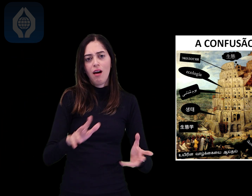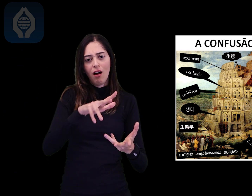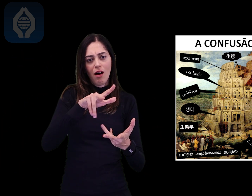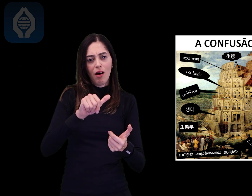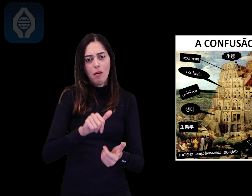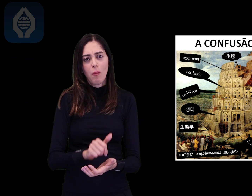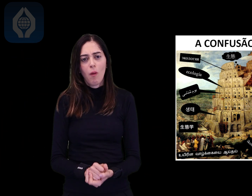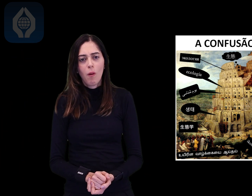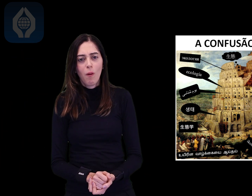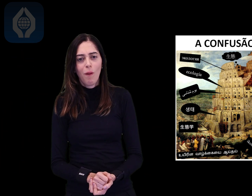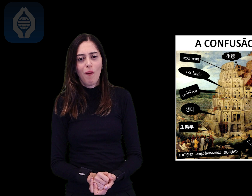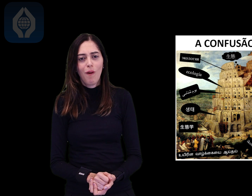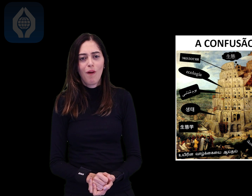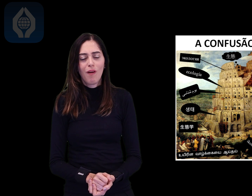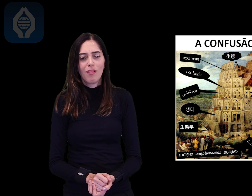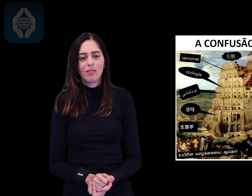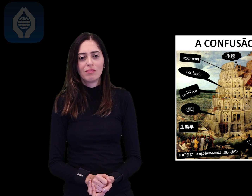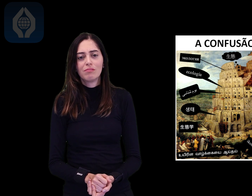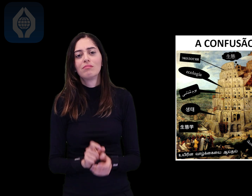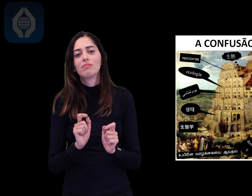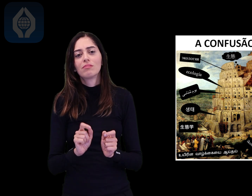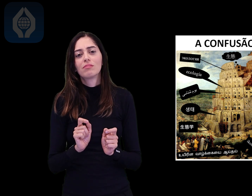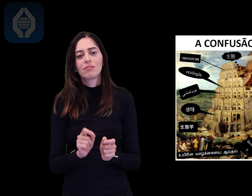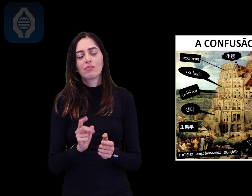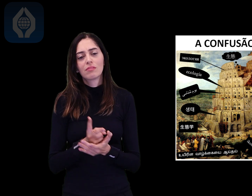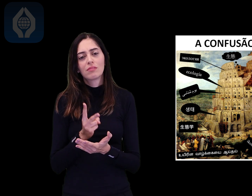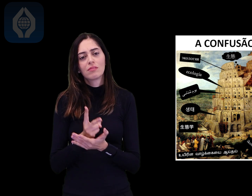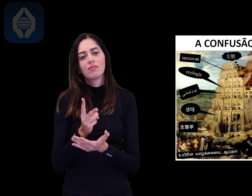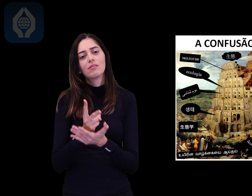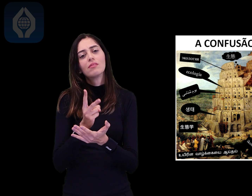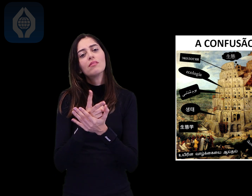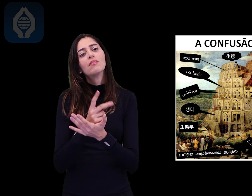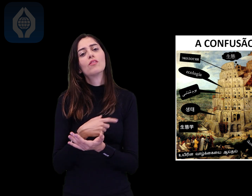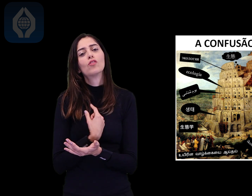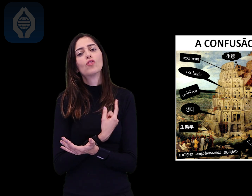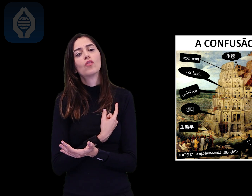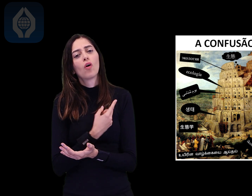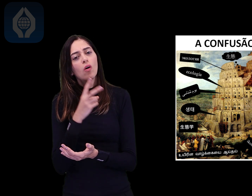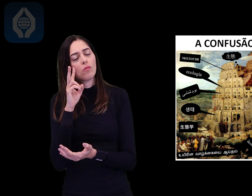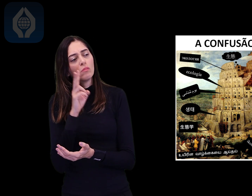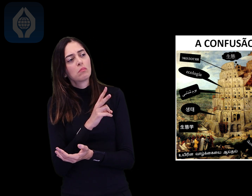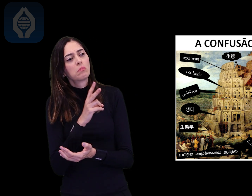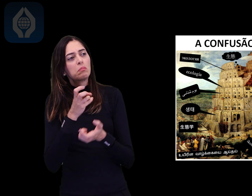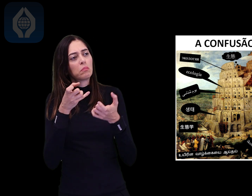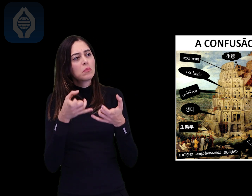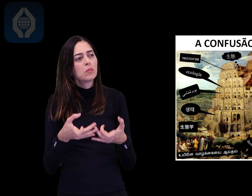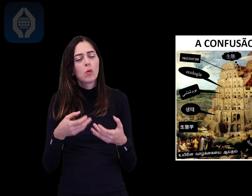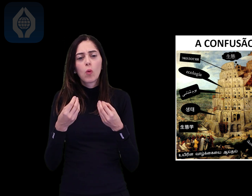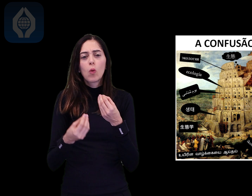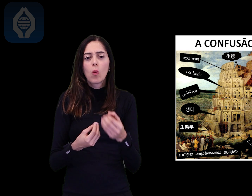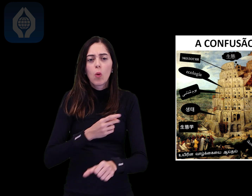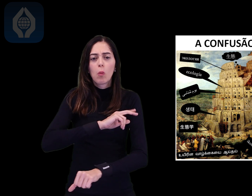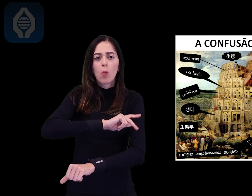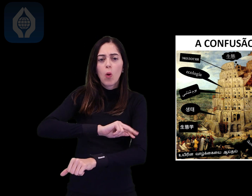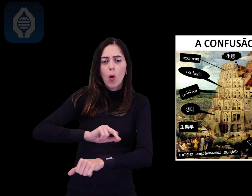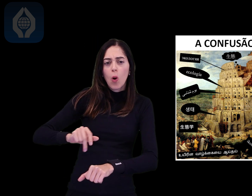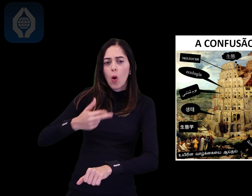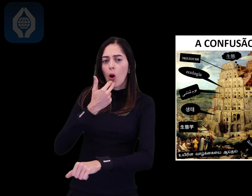Considere. Frequentemente nós ouvimos explicações sobre a história e o desenvolvimento das nações e das línguas,